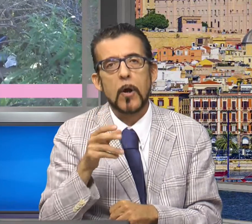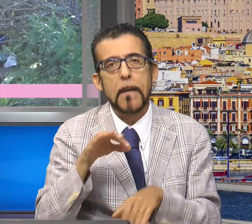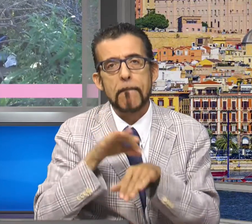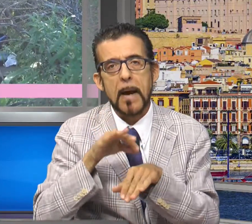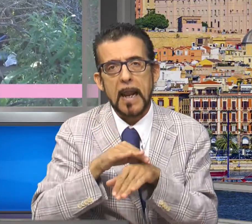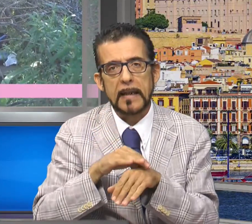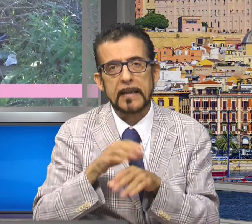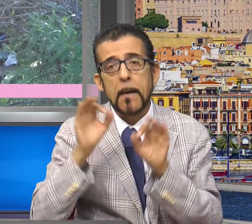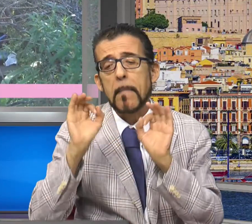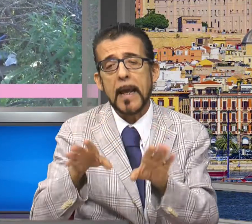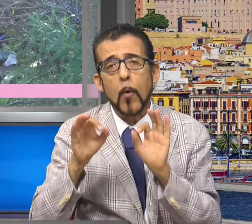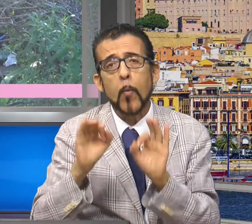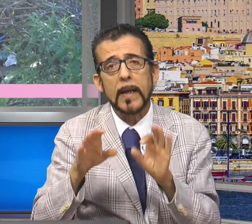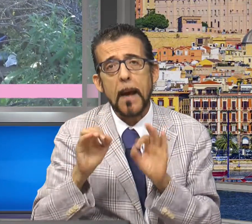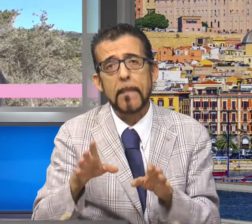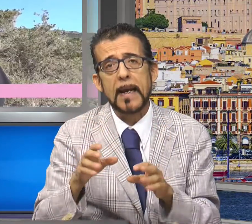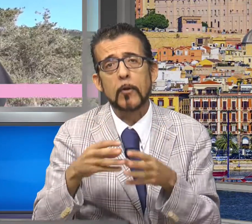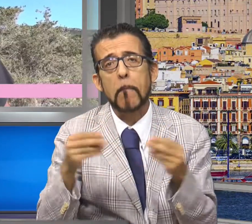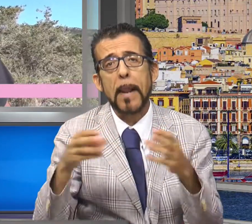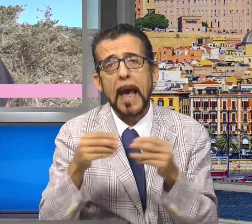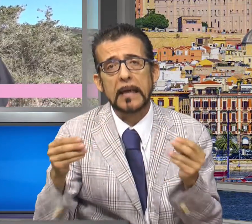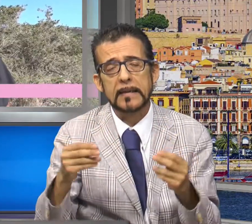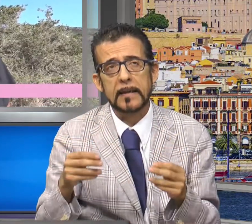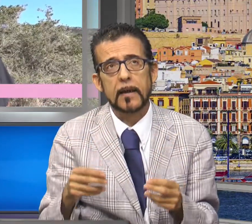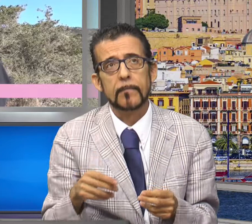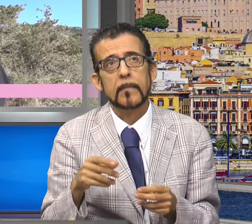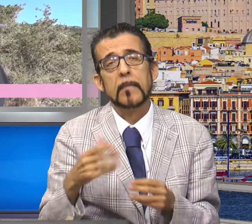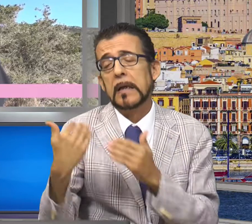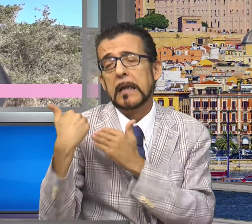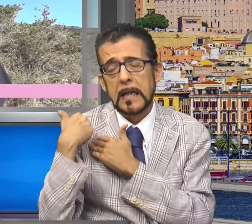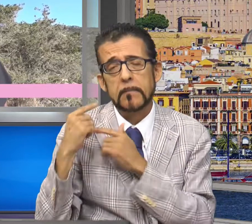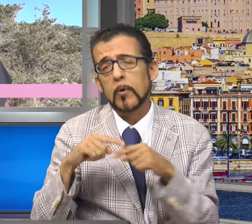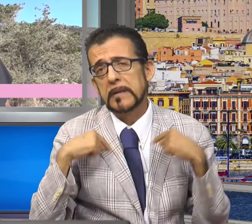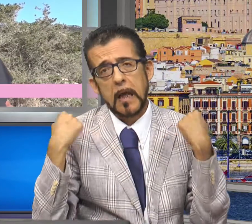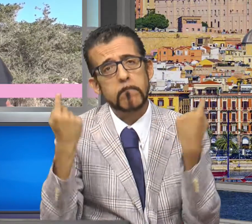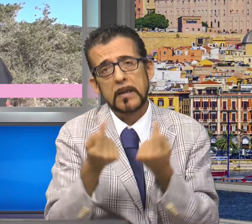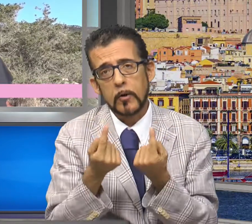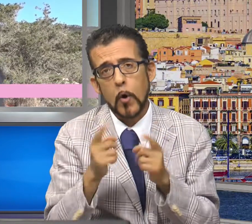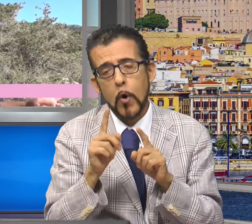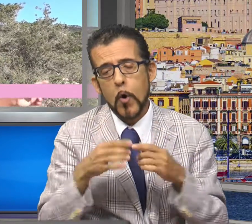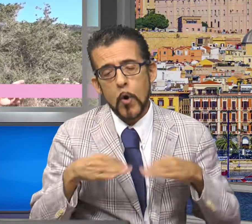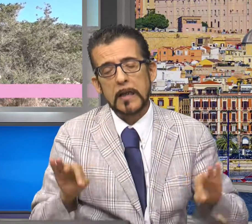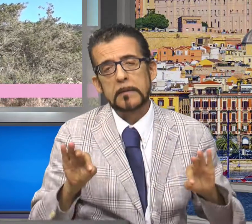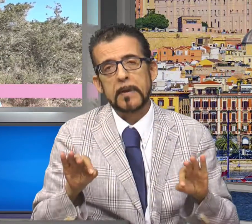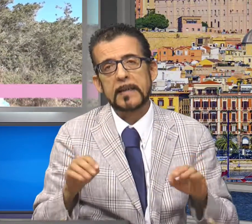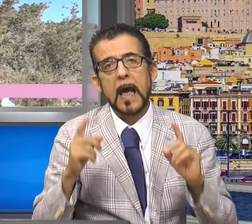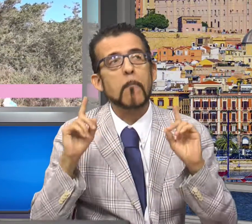da plastiche e microplastiche. Colpa nostra che non rispettiamo la natura. Io sono stata 5 minuti e ho già